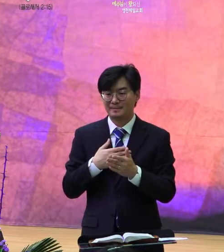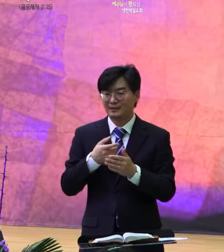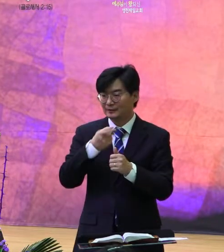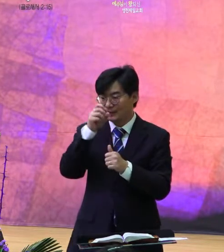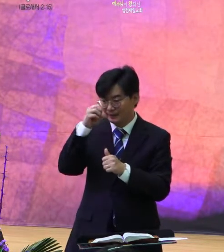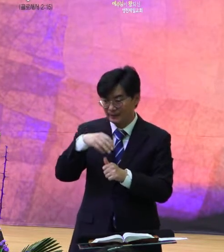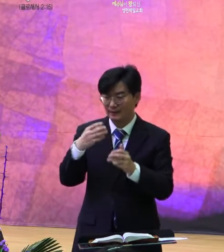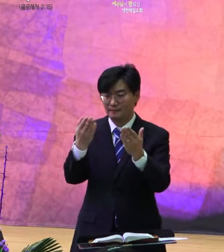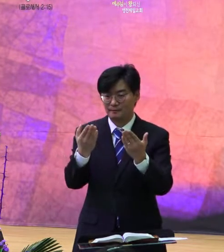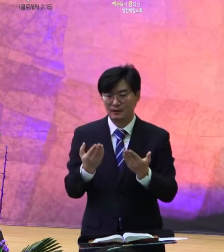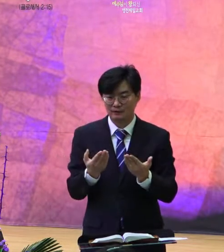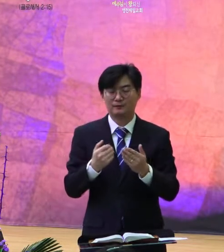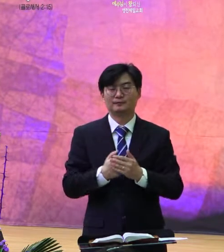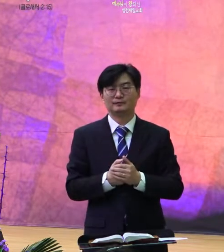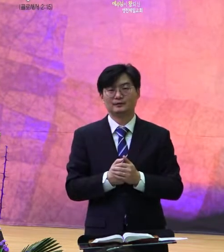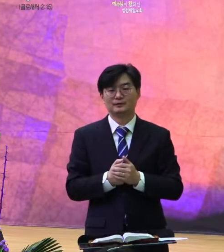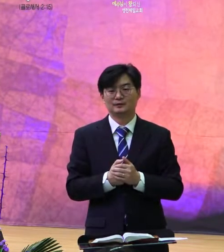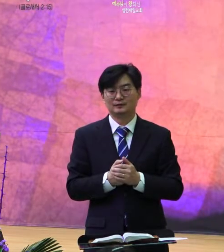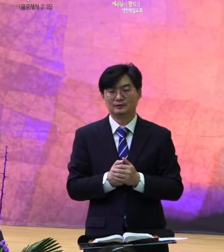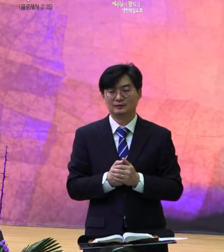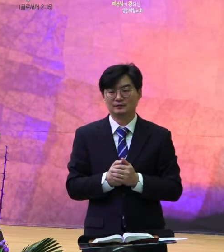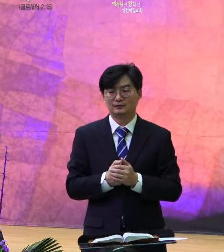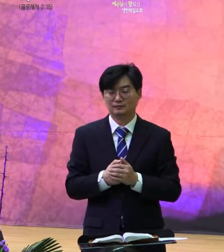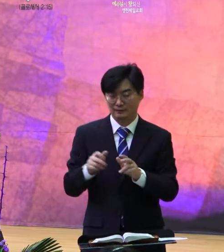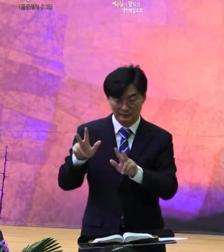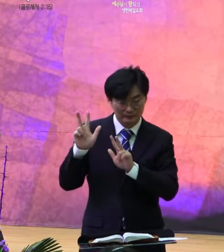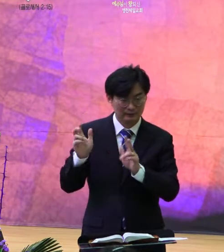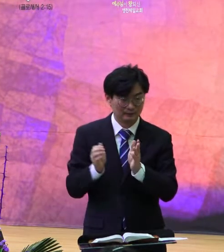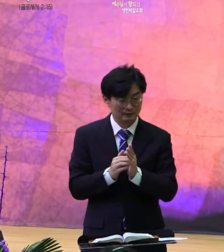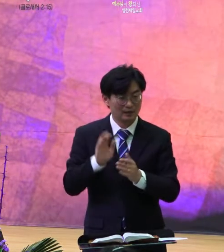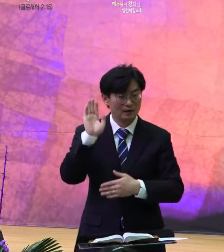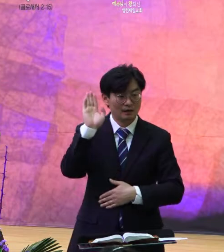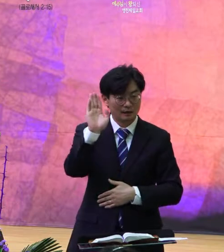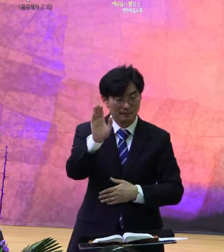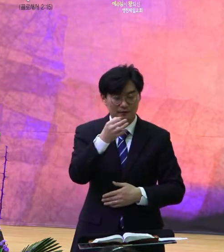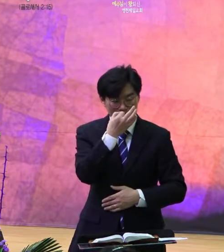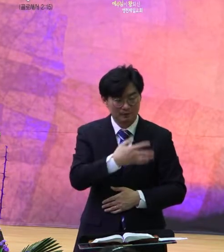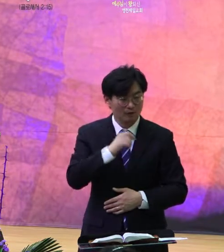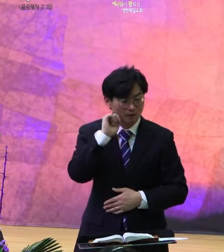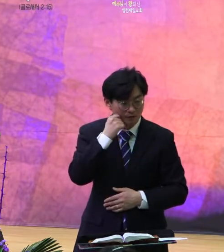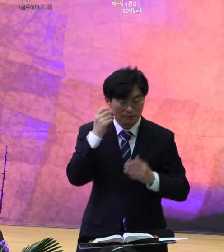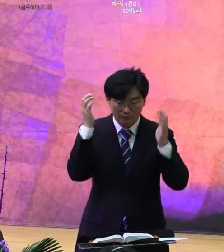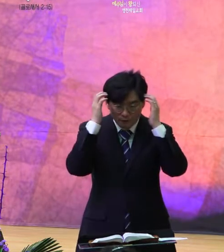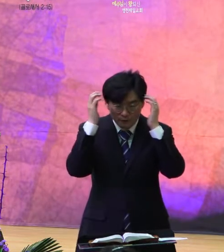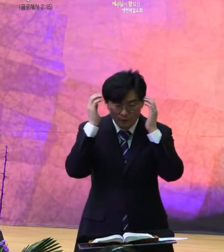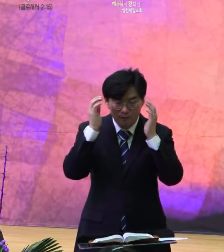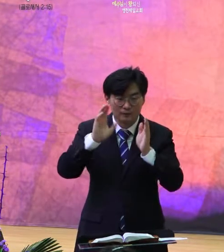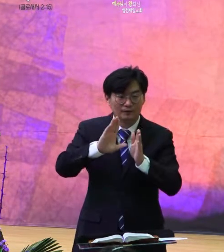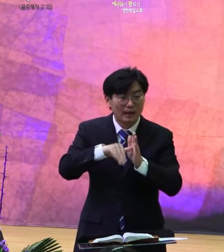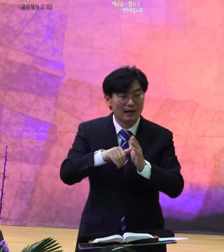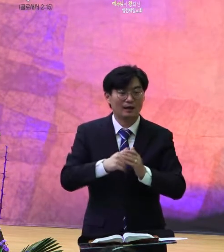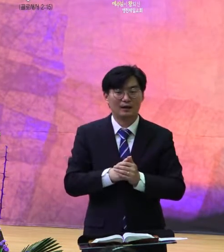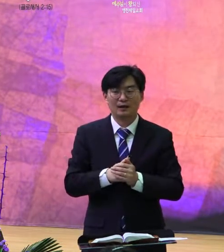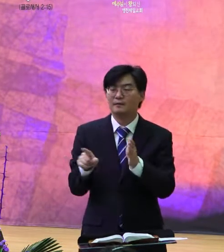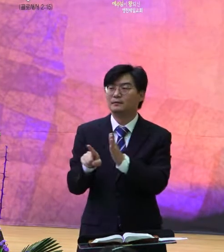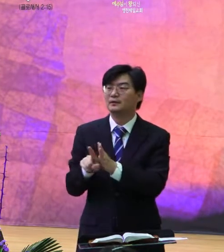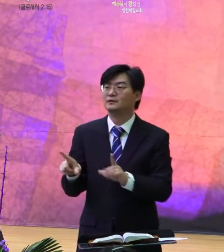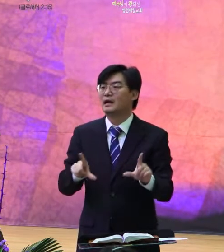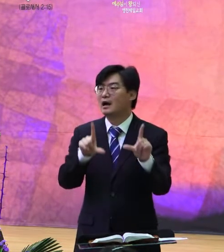앞으로 신앙생활하면서 힘들고 어려운 일들이 분명히 있을 것인데 그 힘들고 어렵고 고통스러운 일을 만났을 때 신앙생활